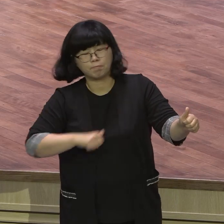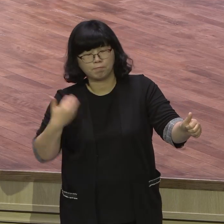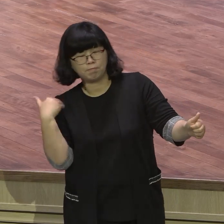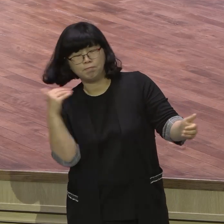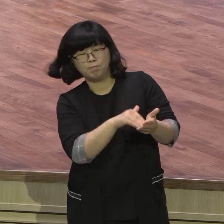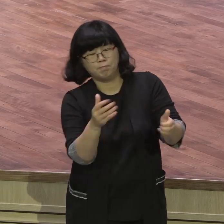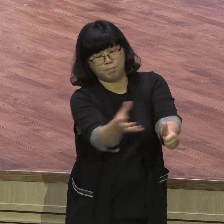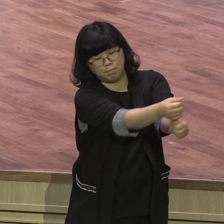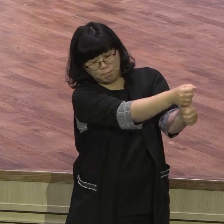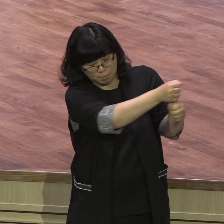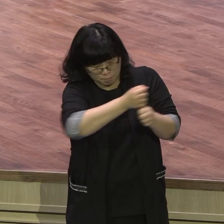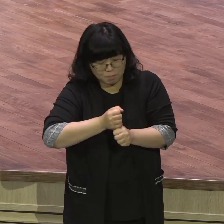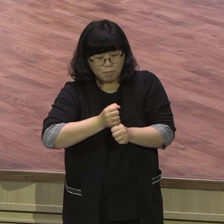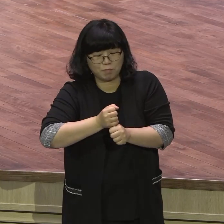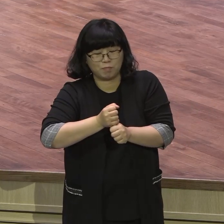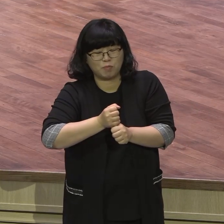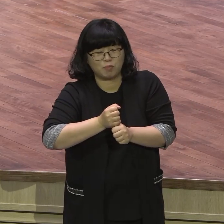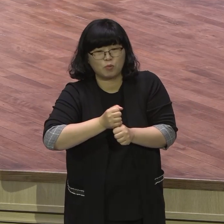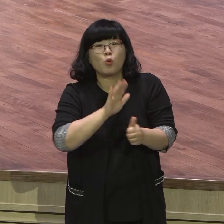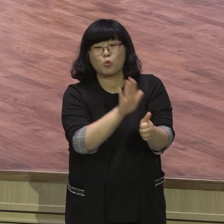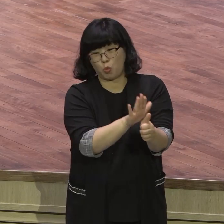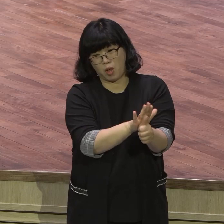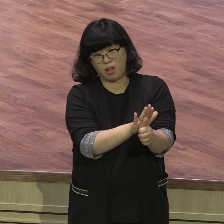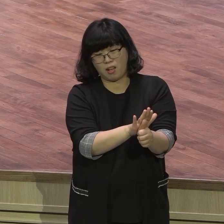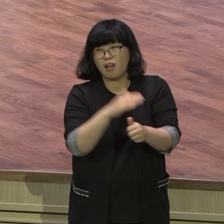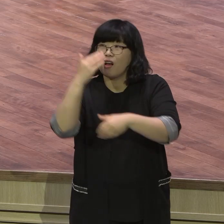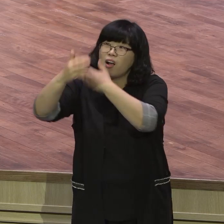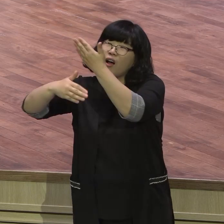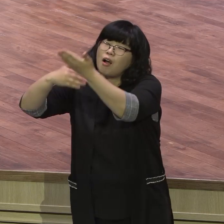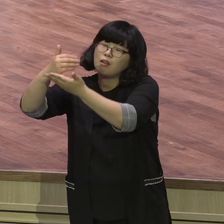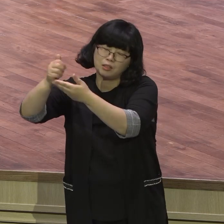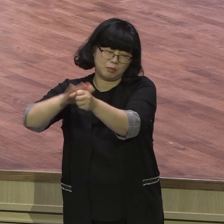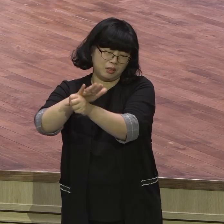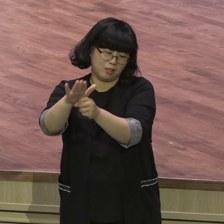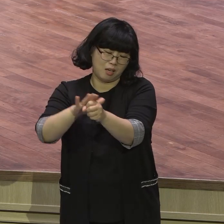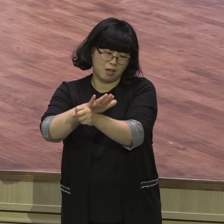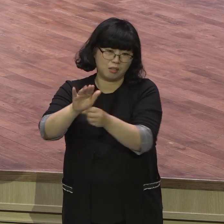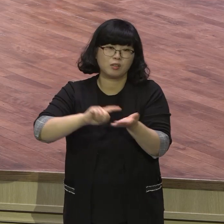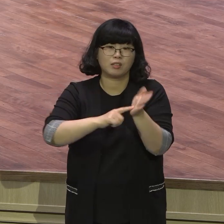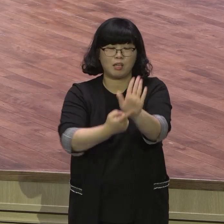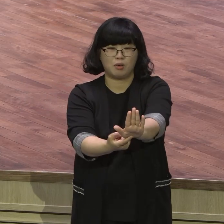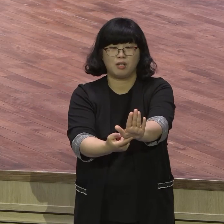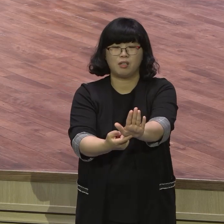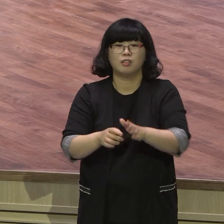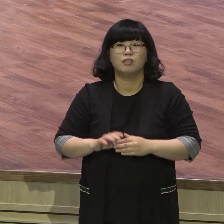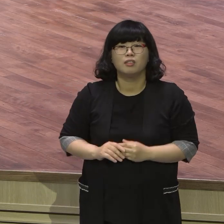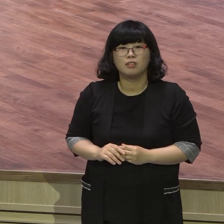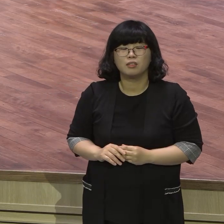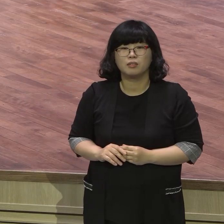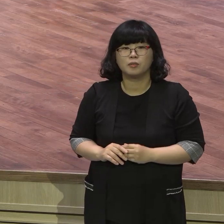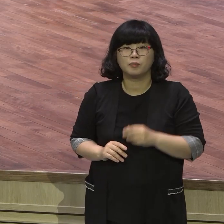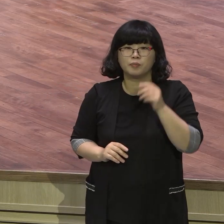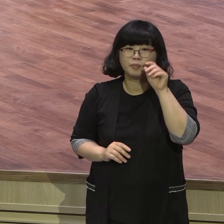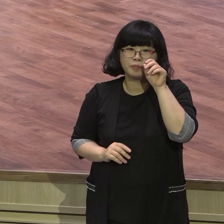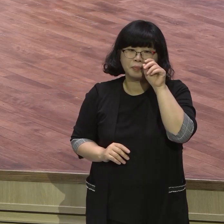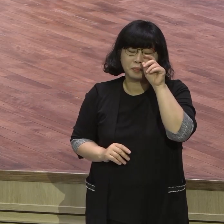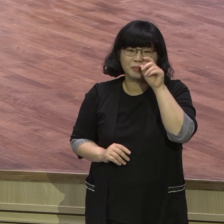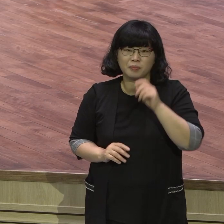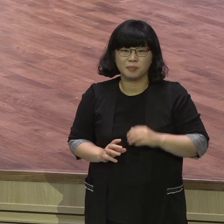사랑하시는 하나님이십니다 너무 사랑하기 때문에 우리는 우리는 발편이 아니라